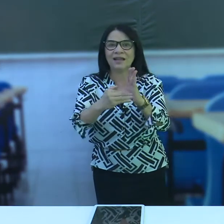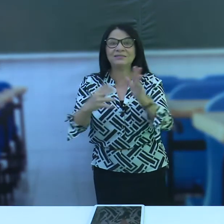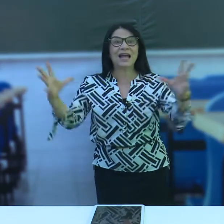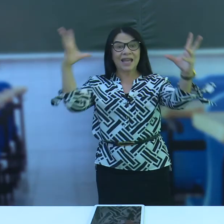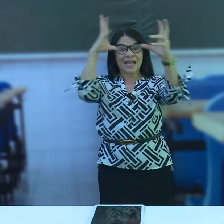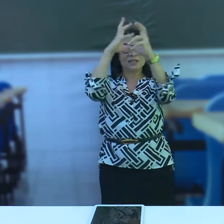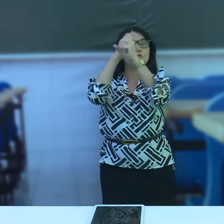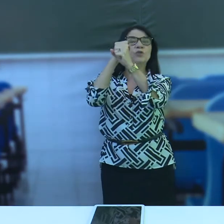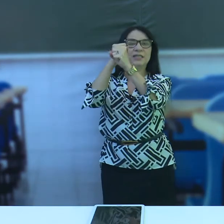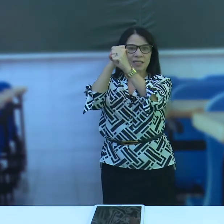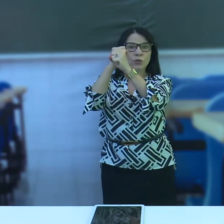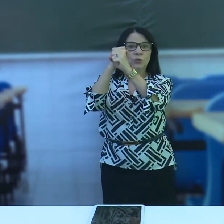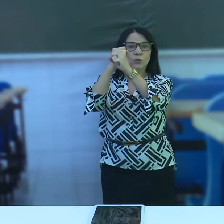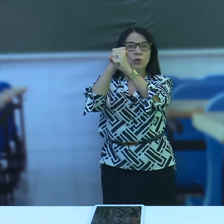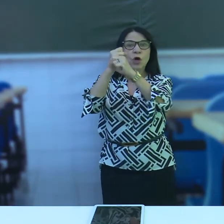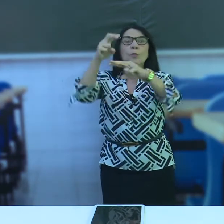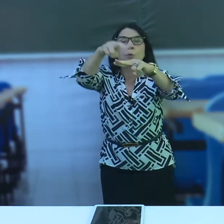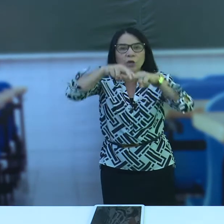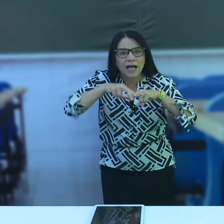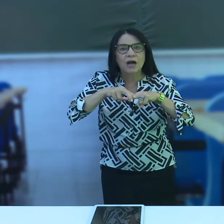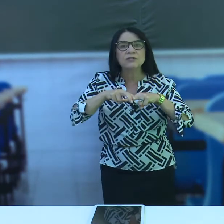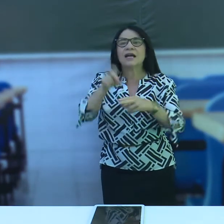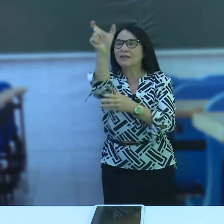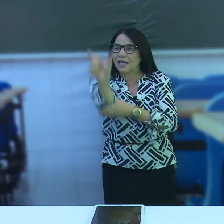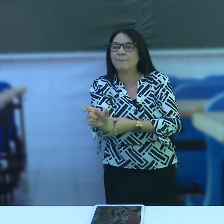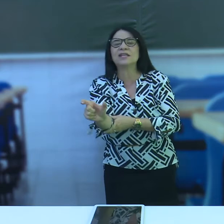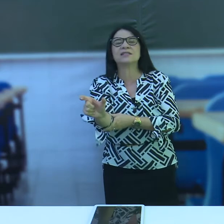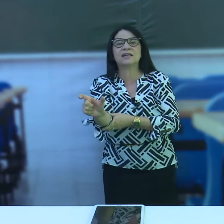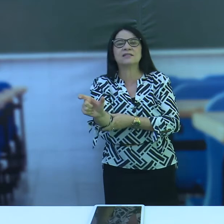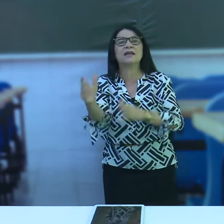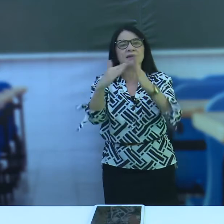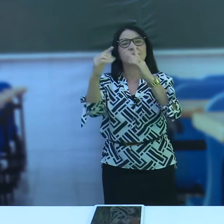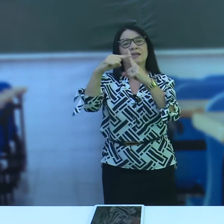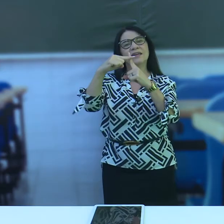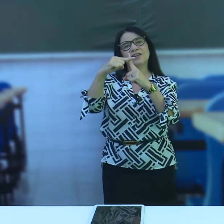completa escuridão por causa da presença da igreja.